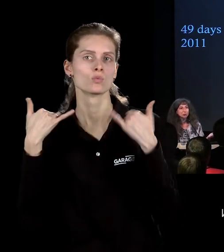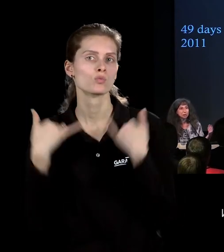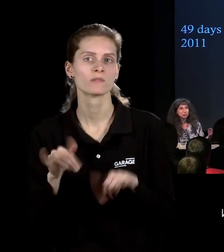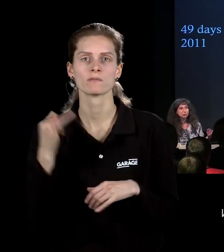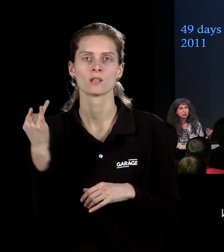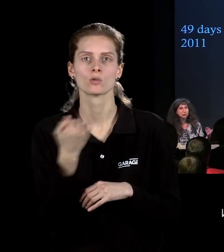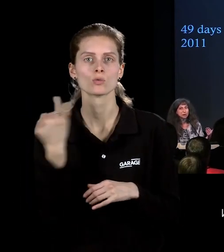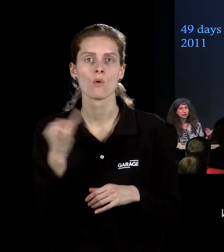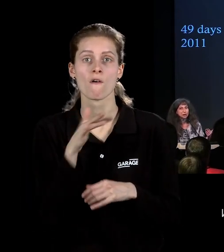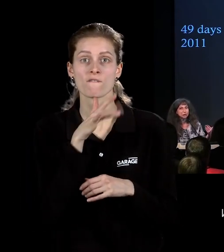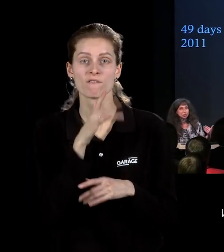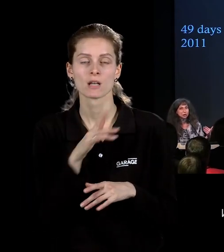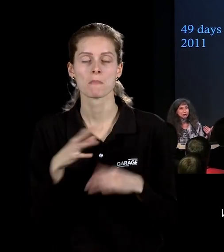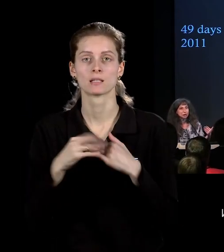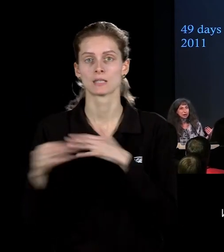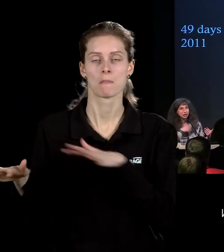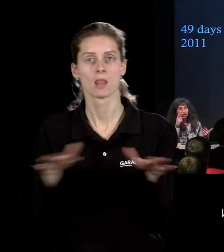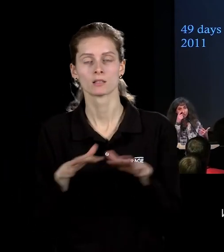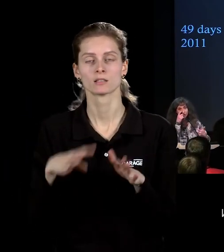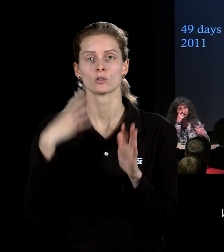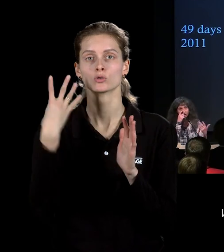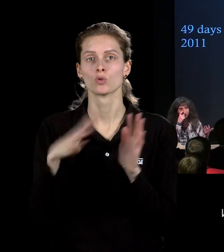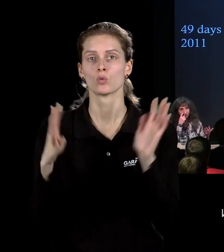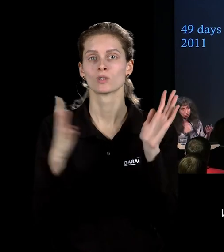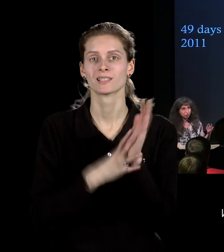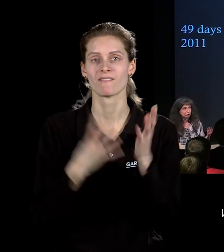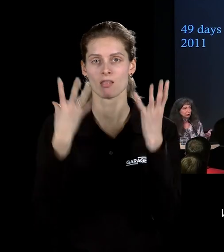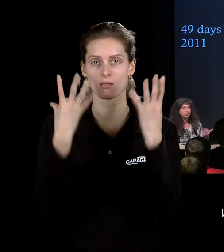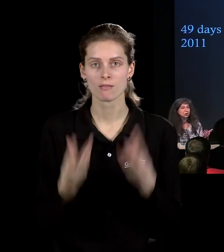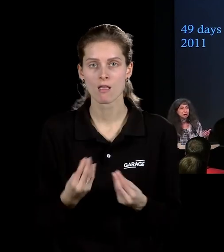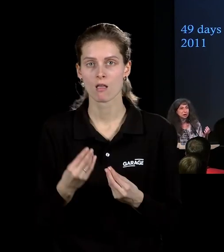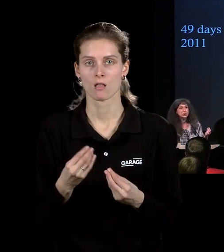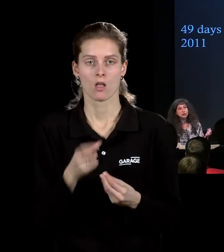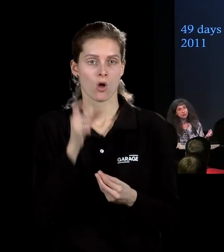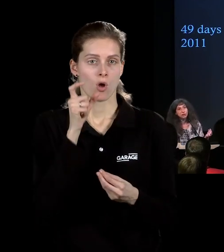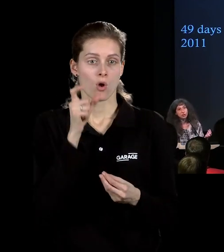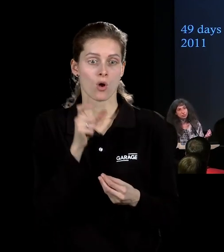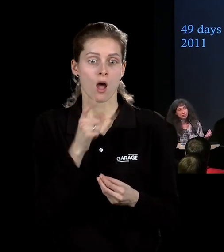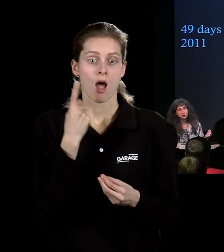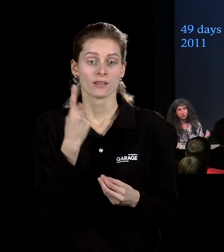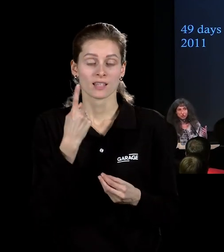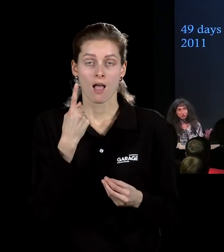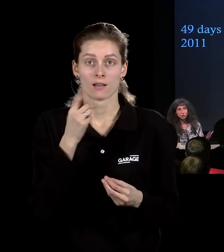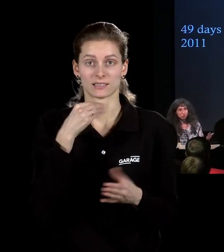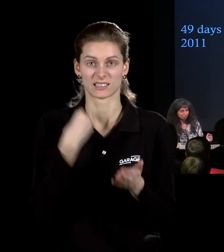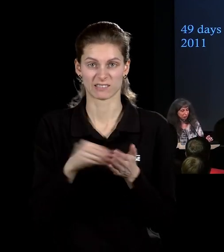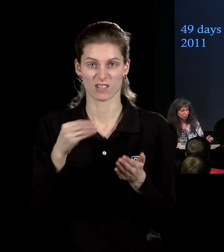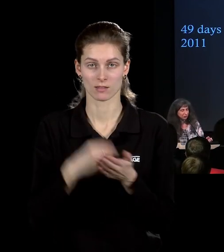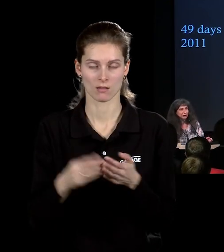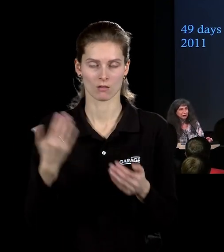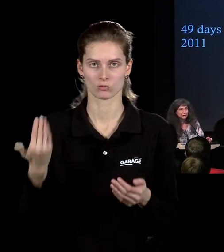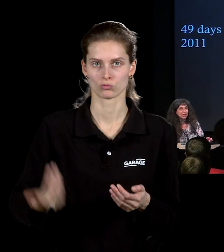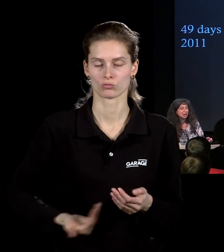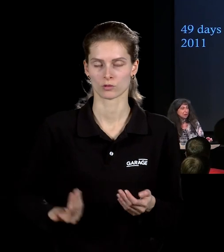историю, что во время этого землетрясения 49 дней в каких-то нечеловеческих условиях выжила одна единственная свинья, которая стала героем. И вот